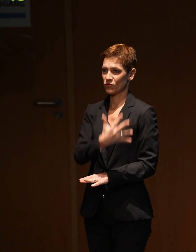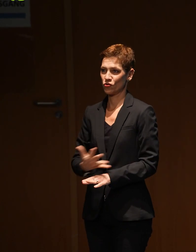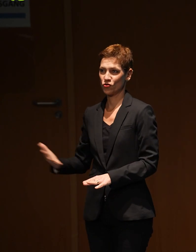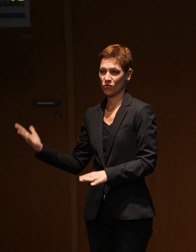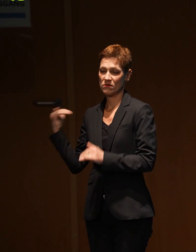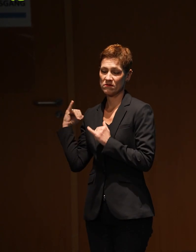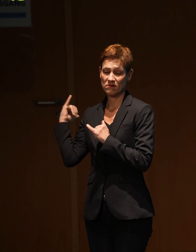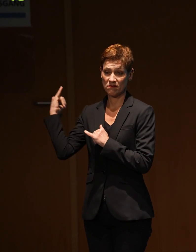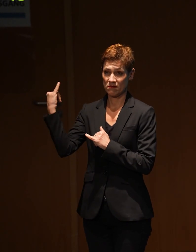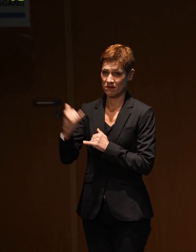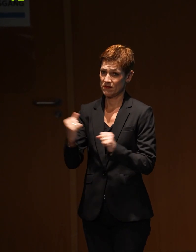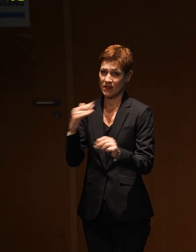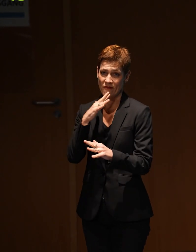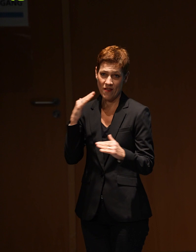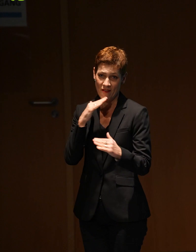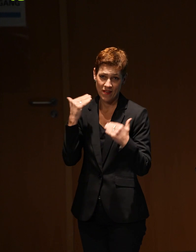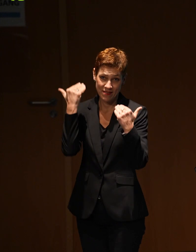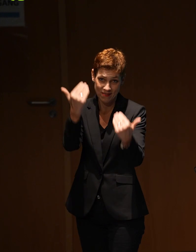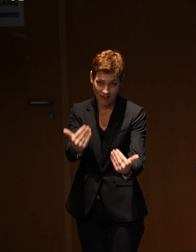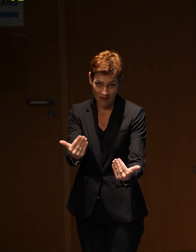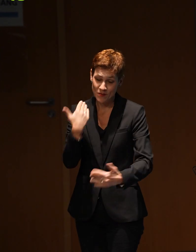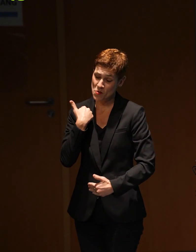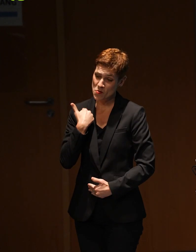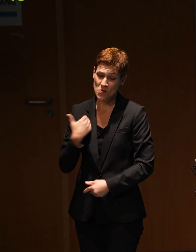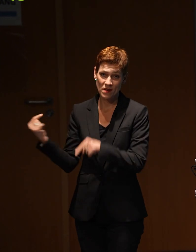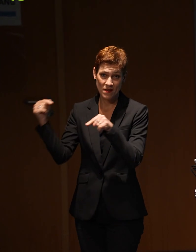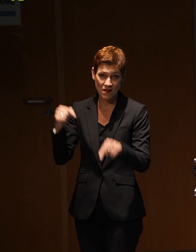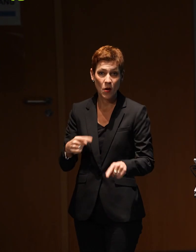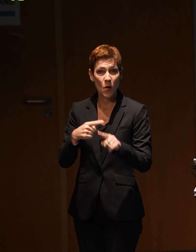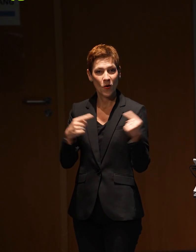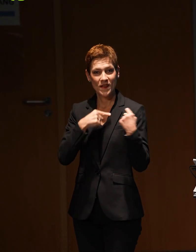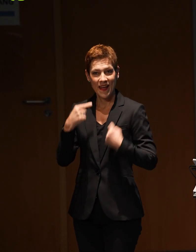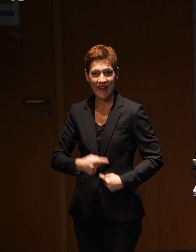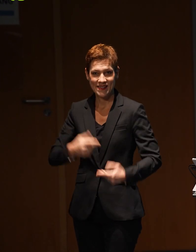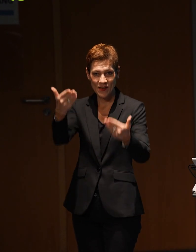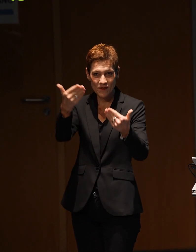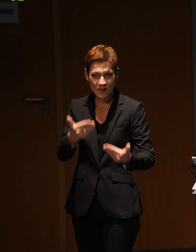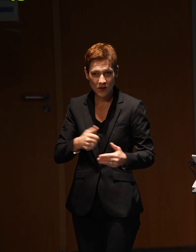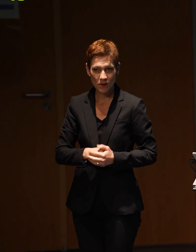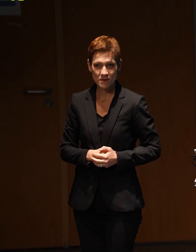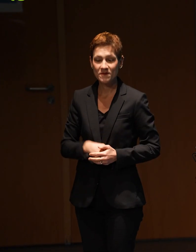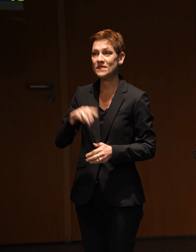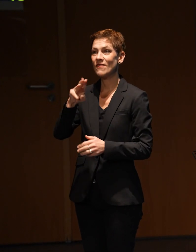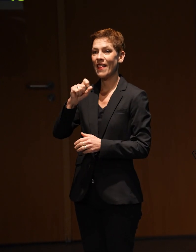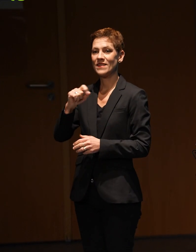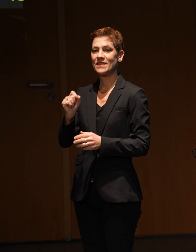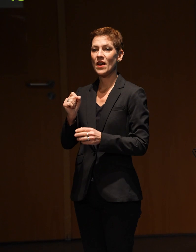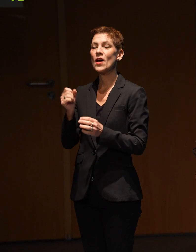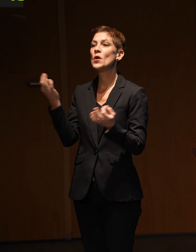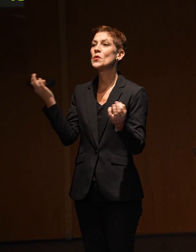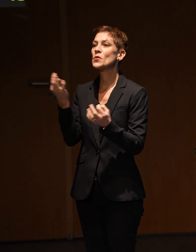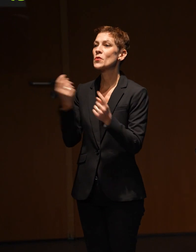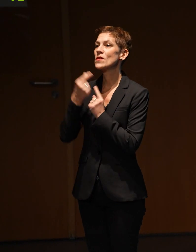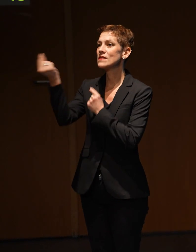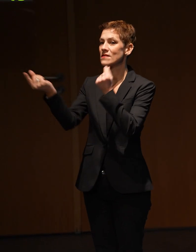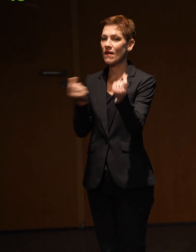dass Sie das auf sich genommen haben. Ebenso herzlich will ich willkommen heißen Walter Grünzweig und sein Team, das die